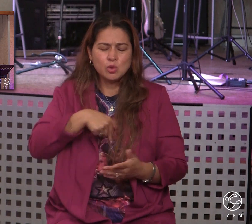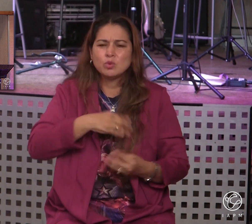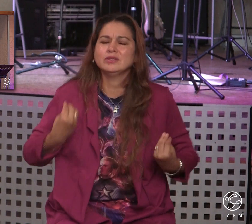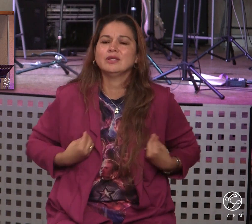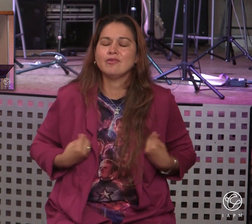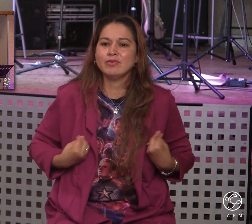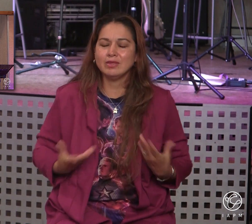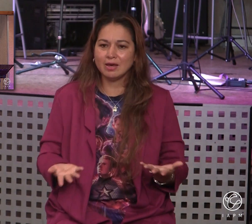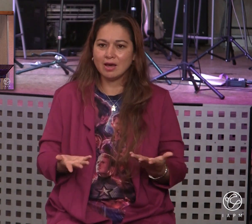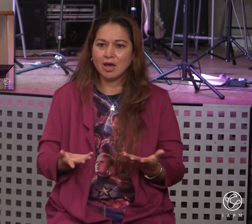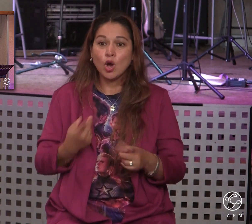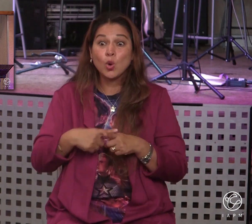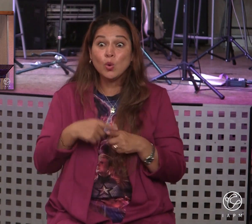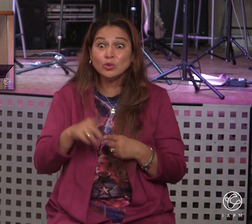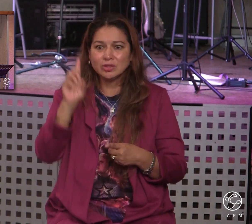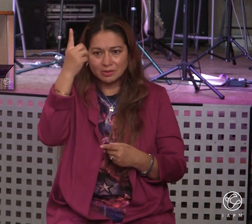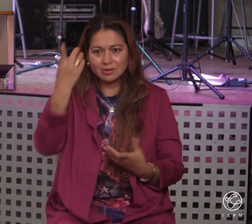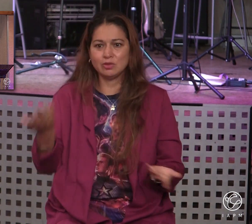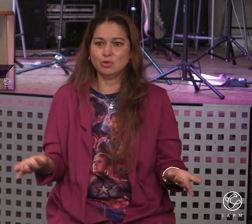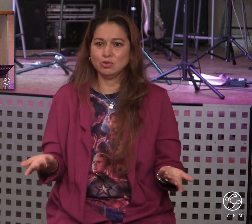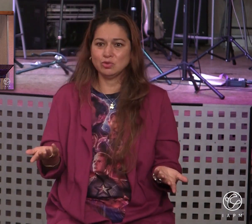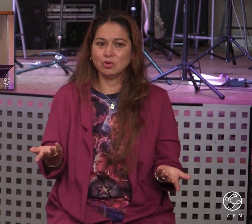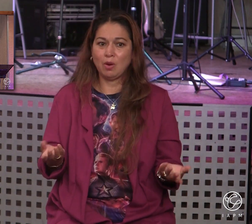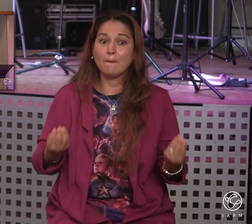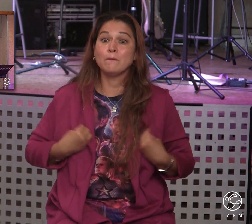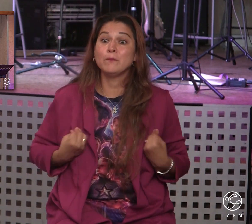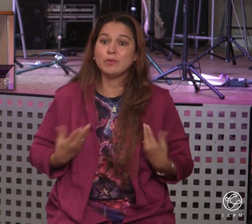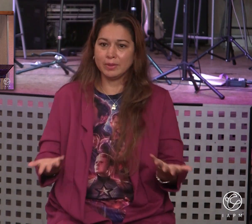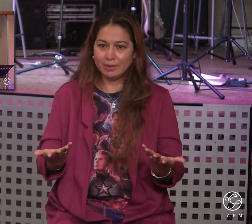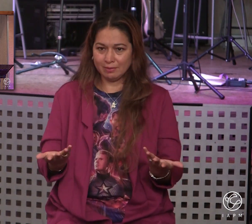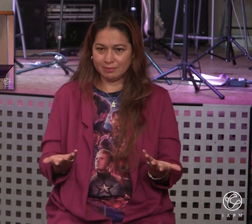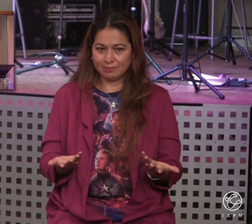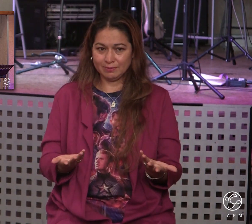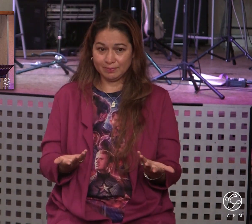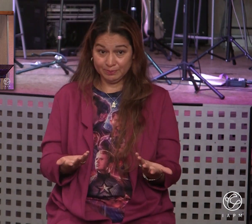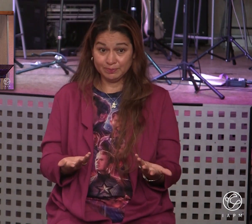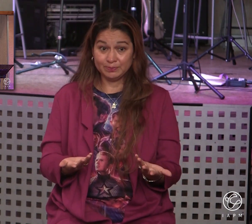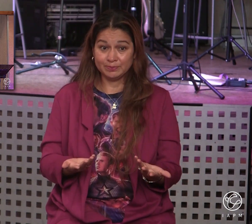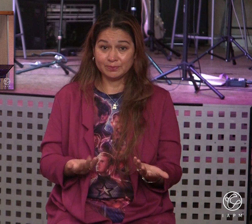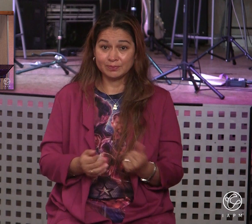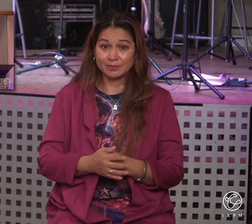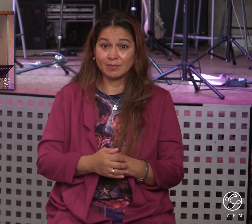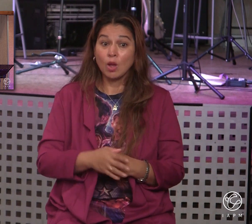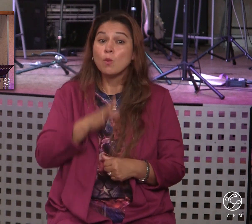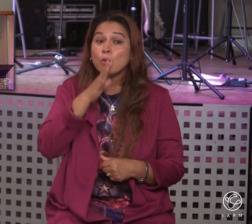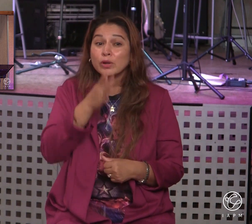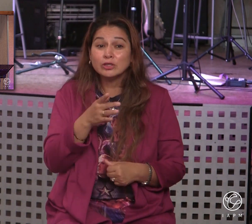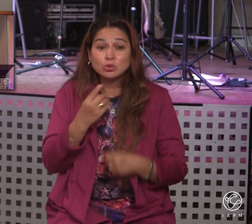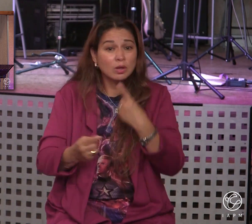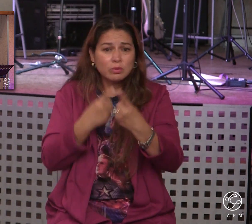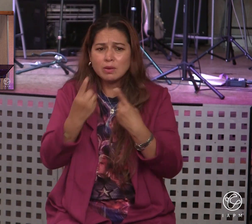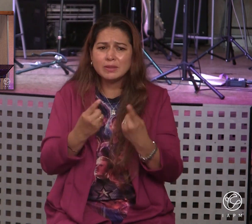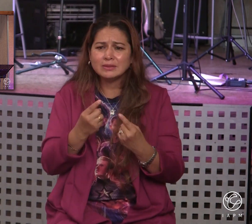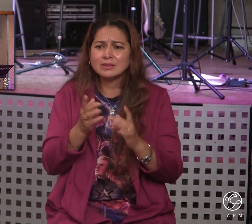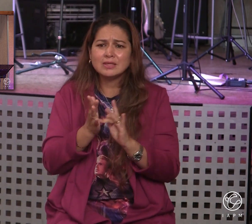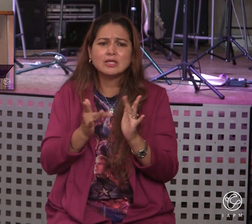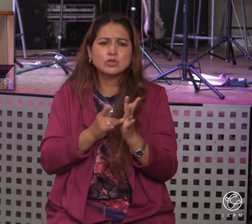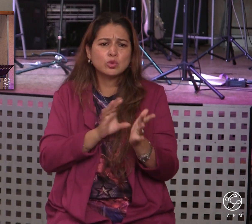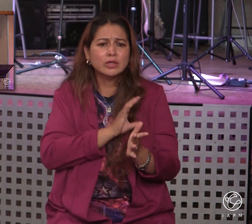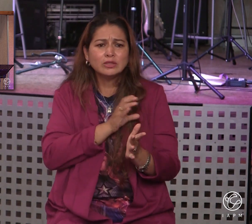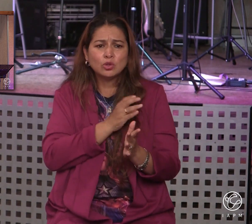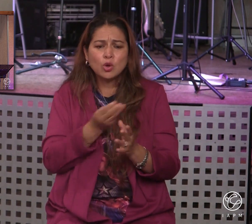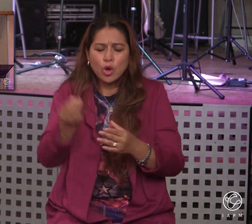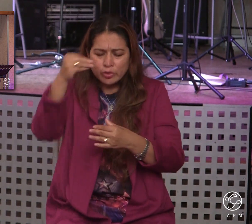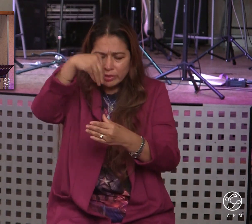Por eso es que ellos necesitaban entrar nuevamente en otra especie de tormenta. Se repite la misma historia,